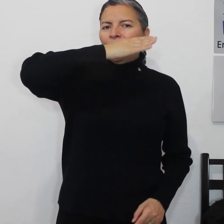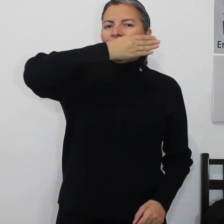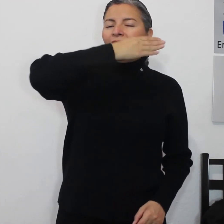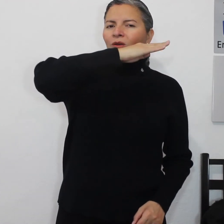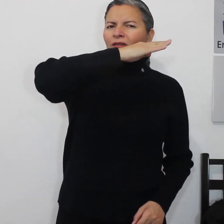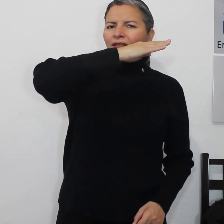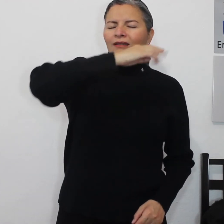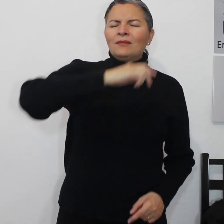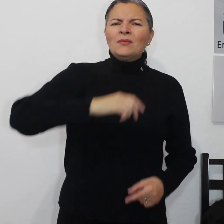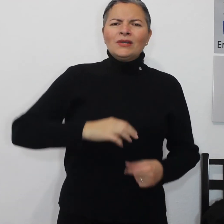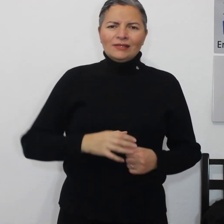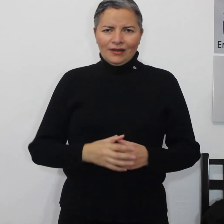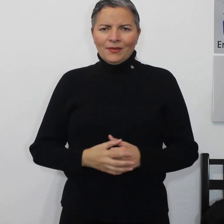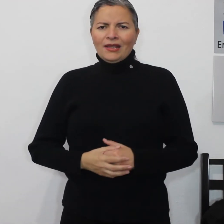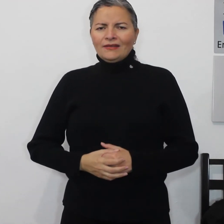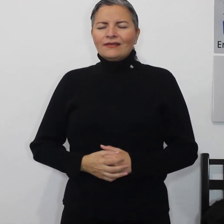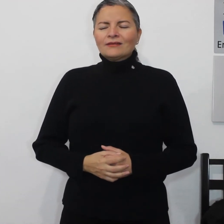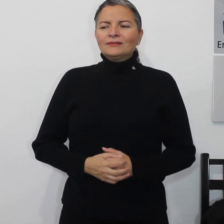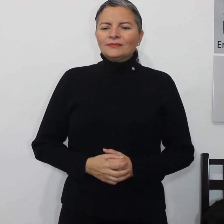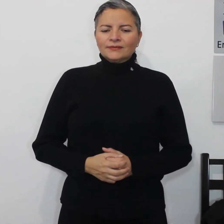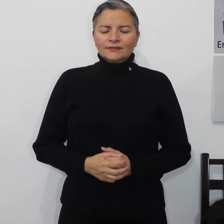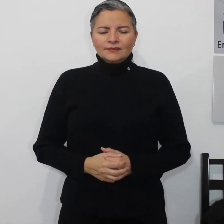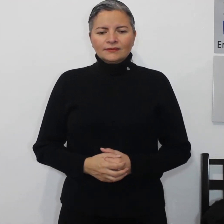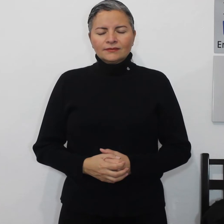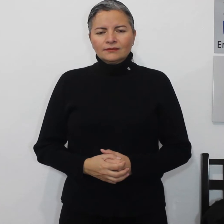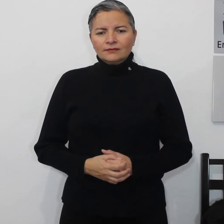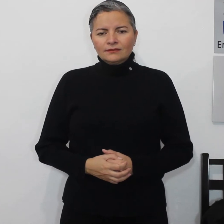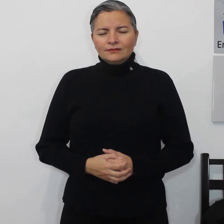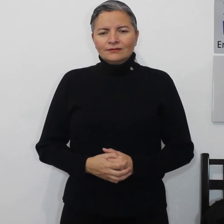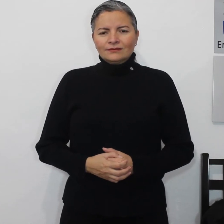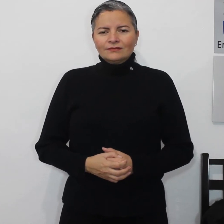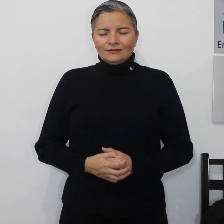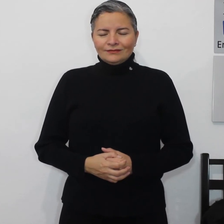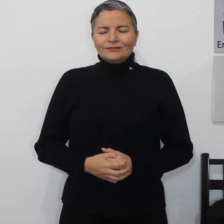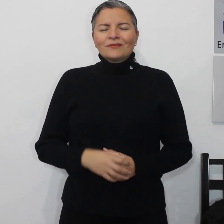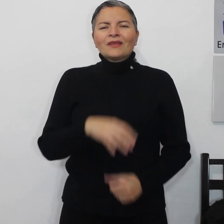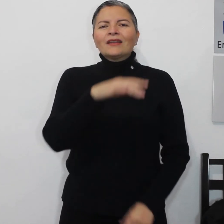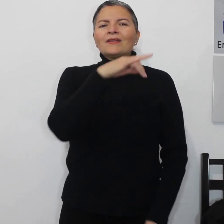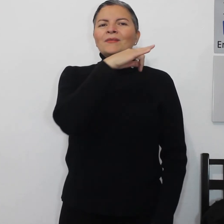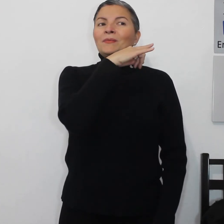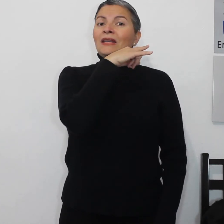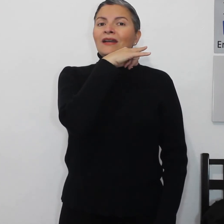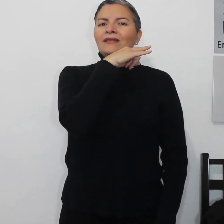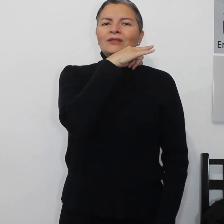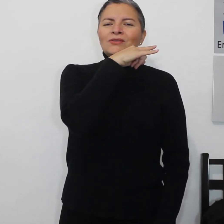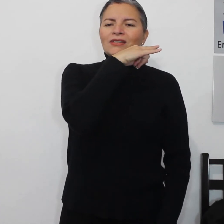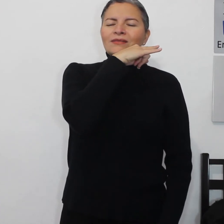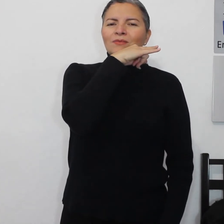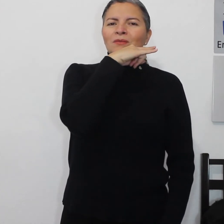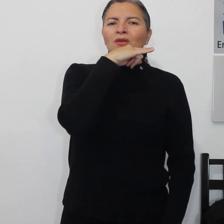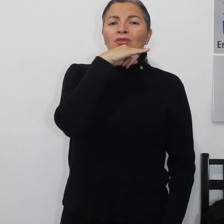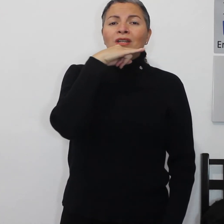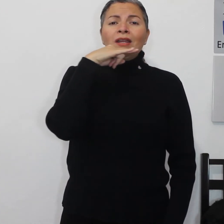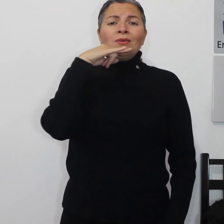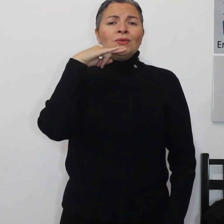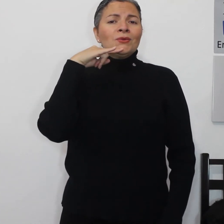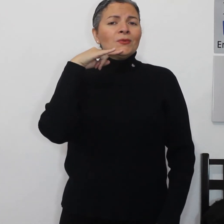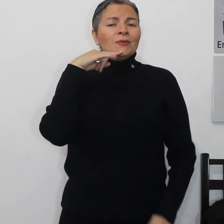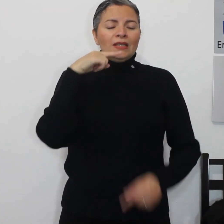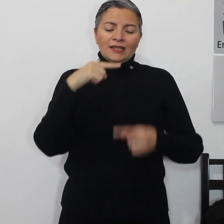elote también puede ser maíz enchiladas pican entonces primero chile y